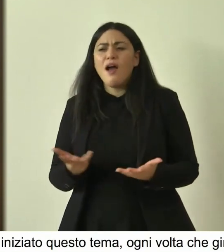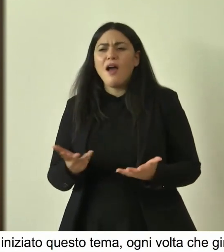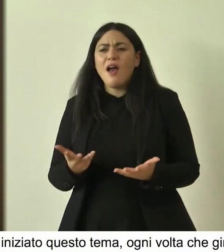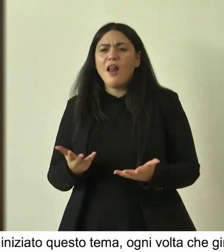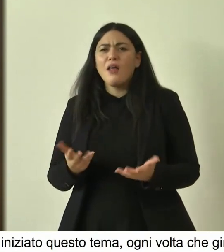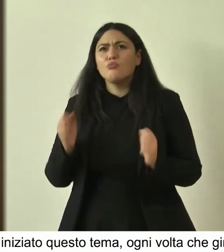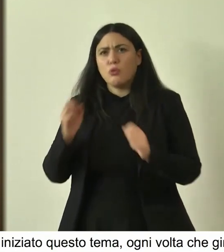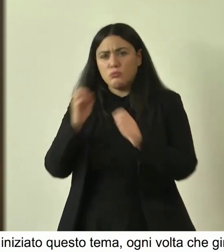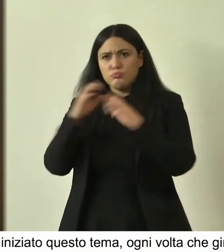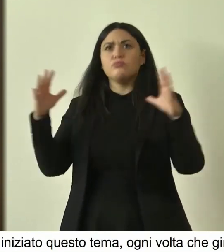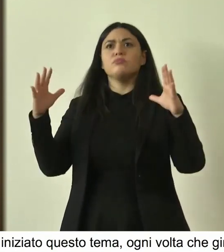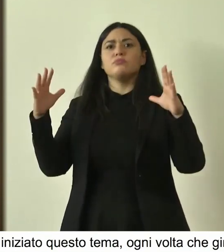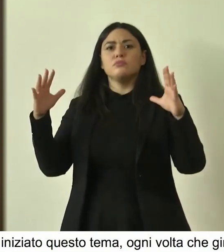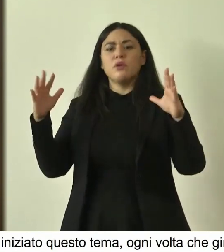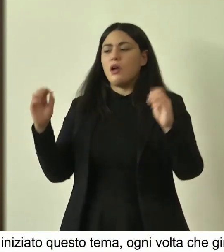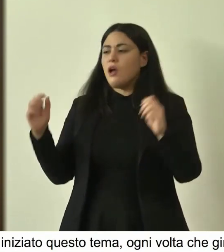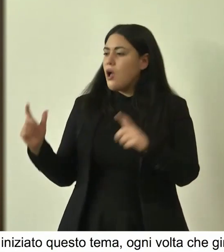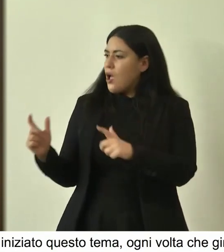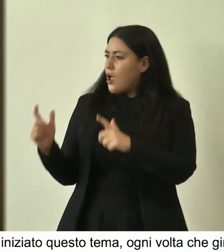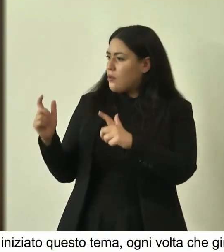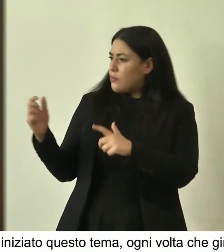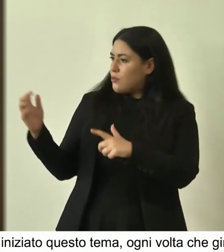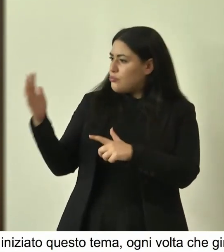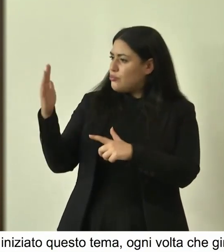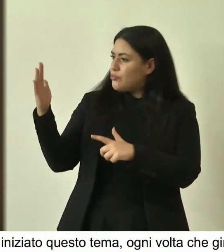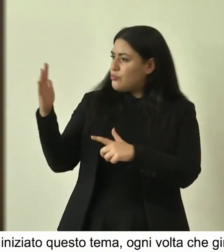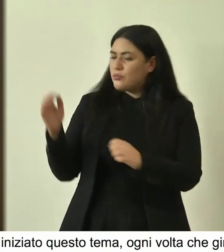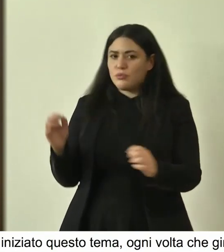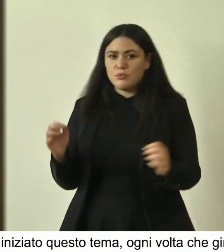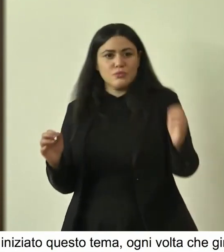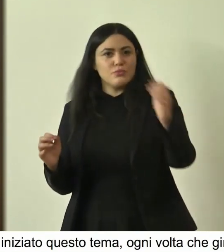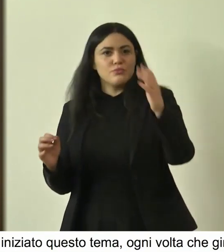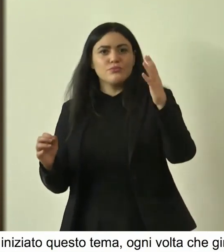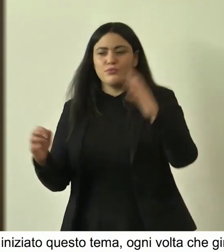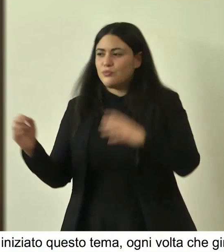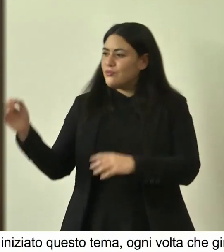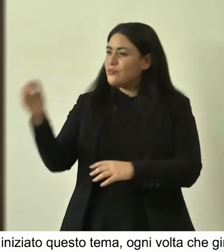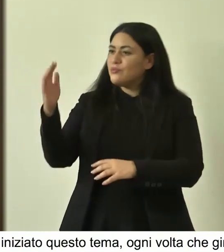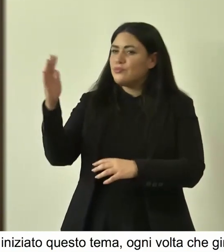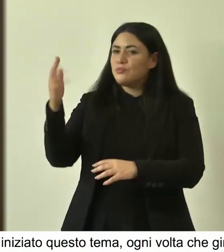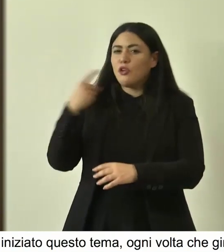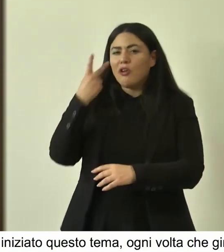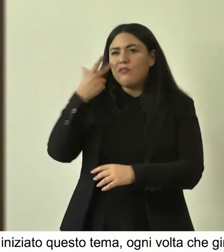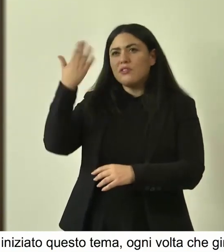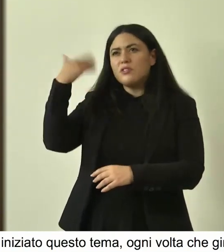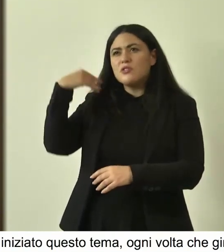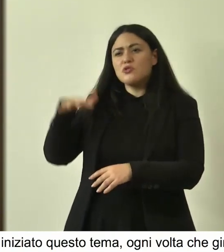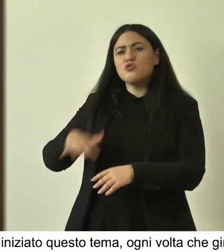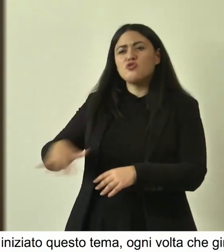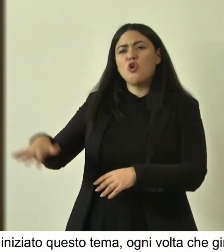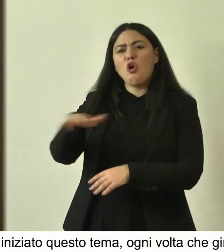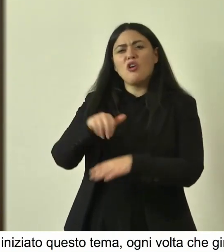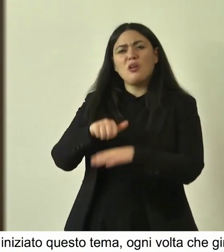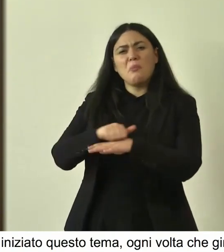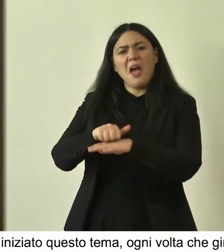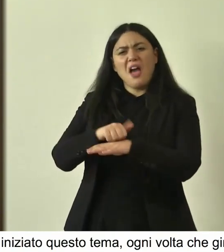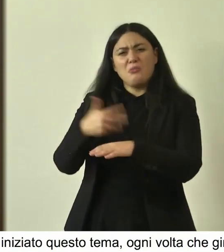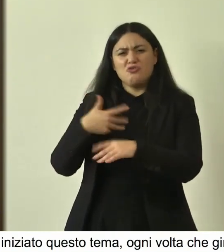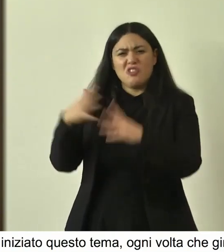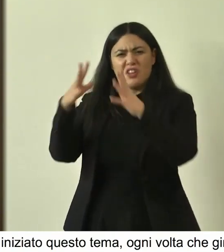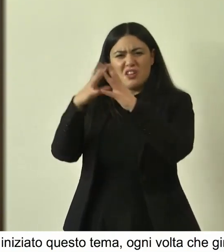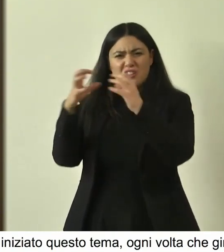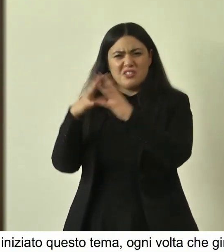potete già immaginare il frutto di questo. Ci sono delle zone, ho visto qualcosa a Parma, dove ci sono degli industriali